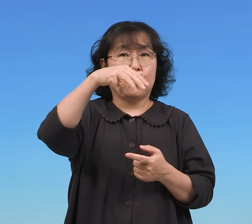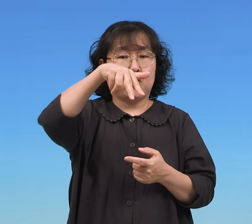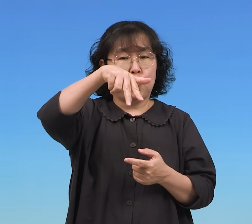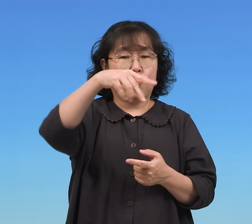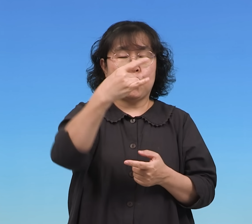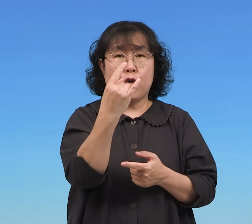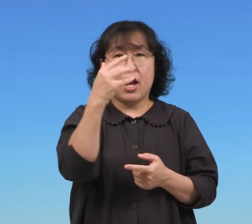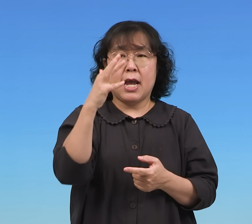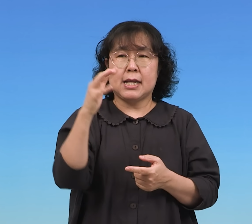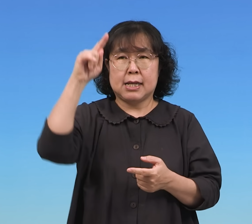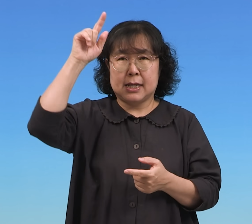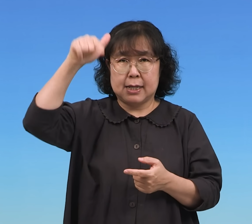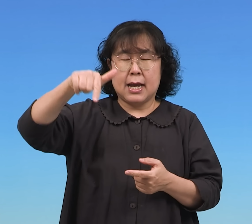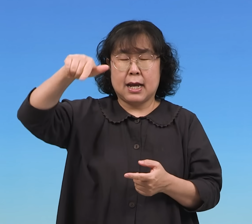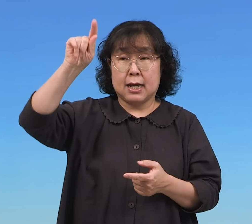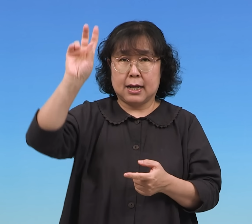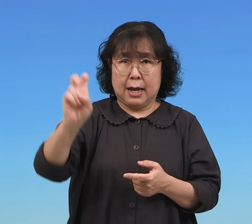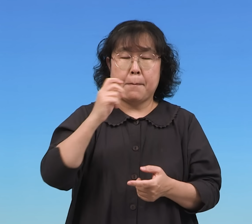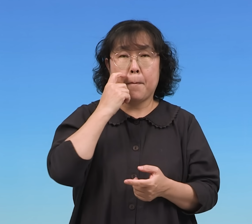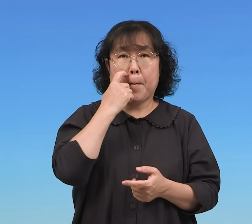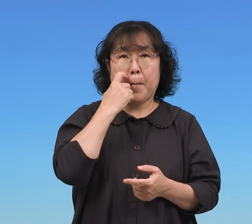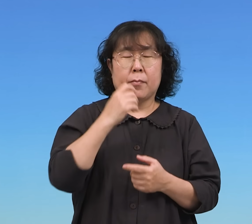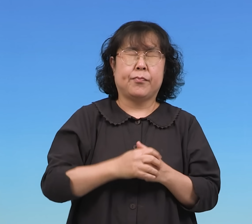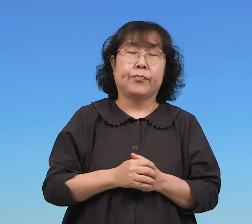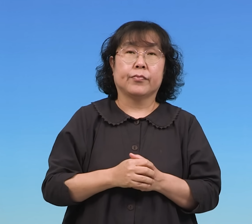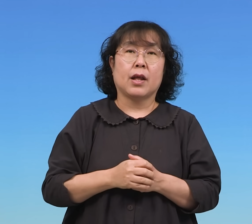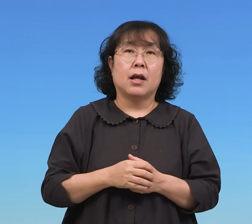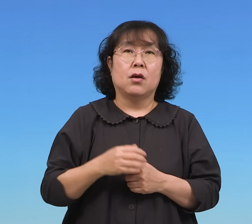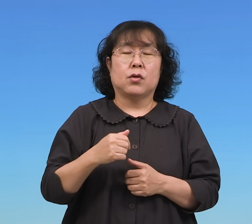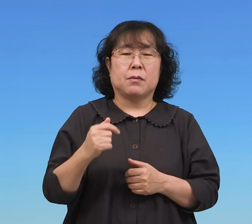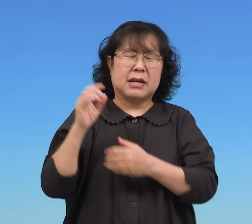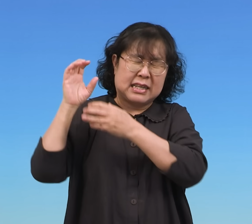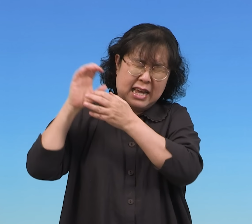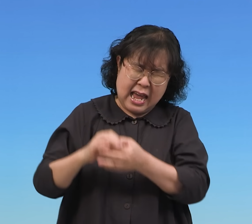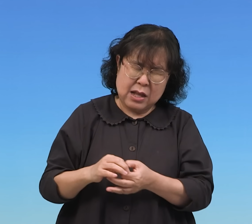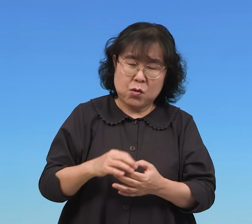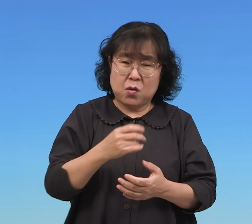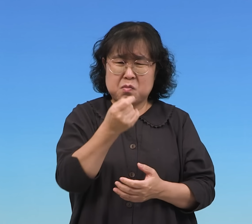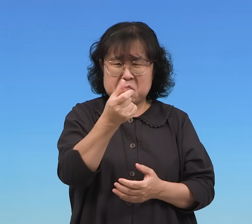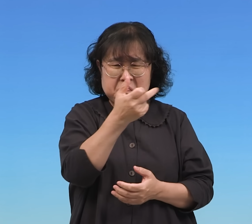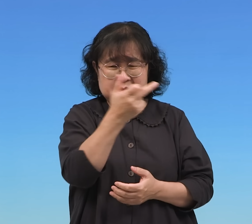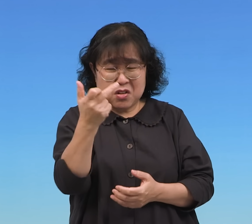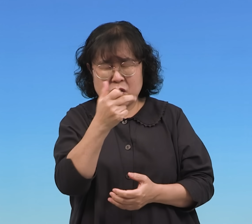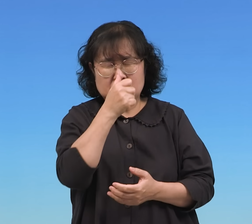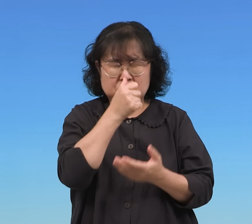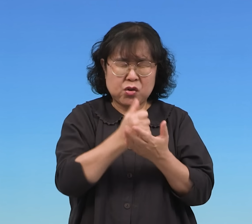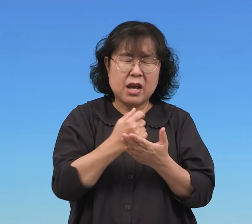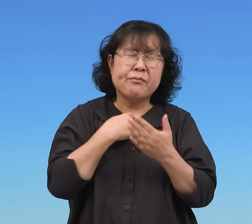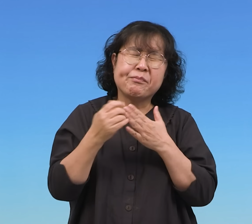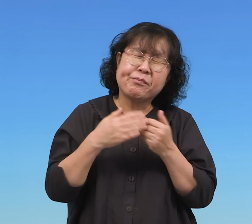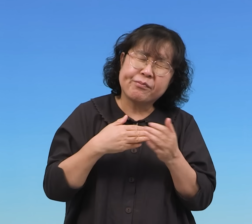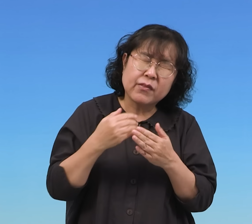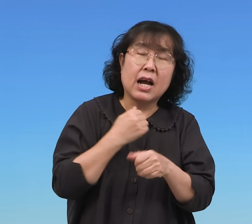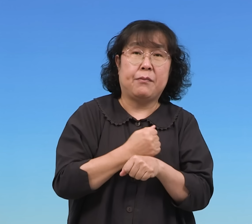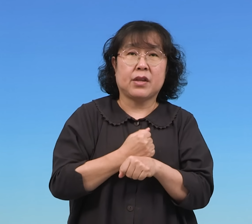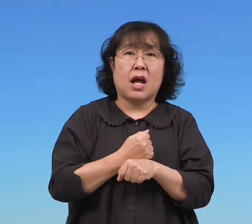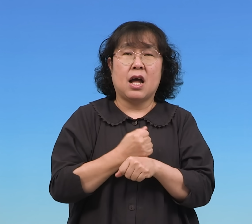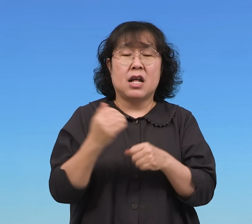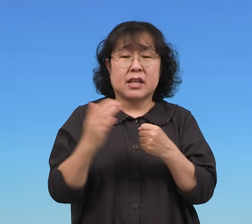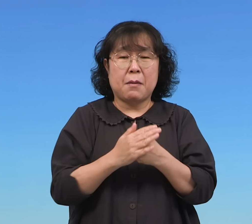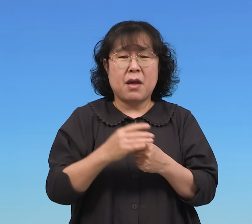아닙니까? 우리가 지금 끊임없이 크고 작은 죄를 지을 수밖에 없는 연약한 인간인데